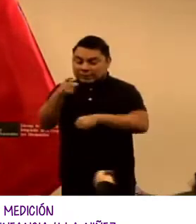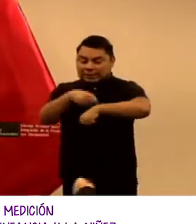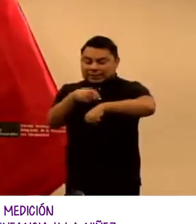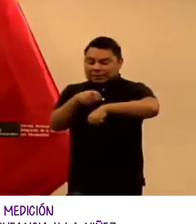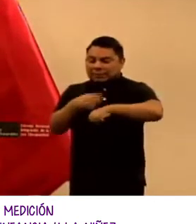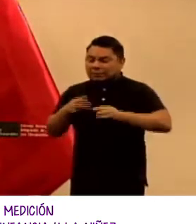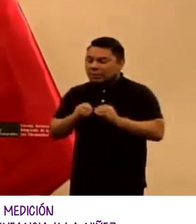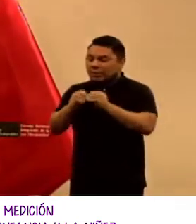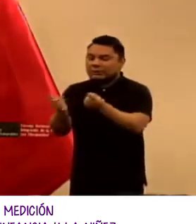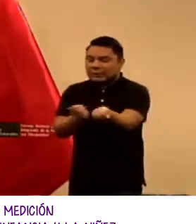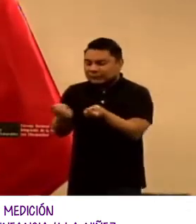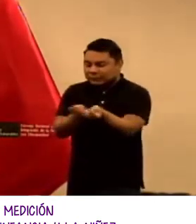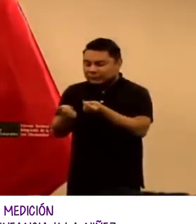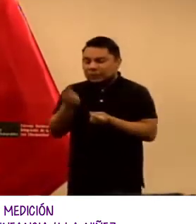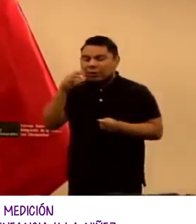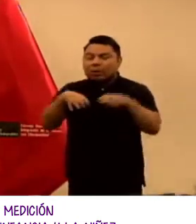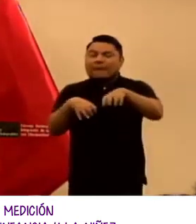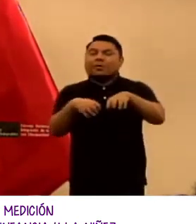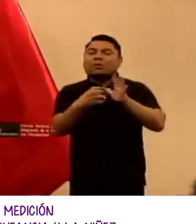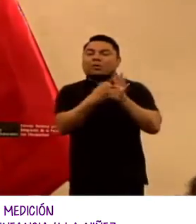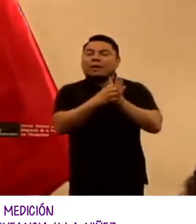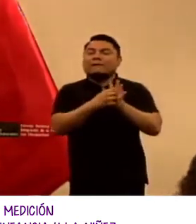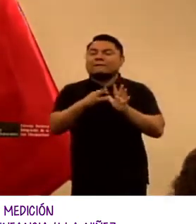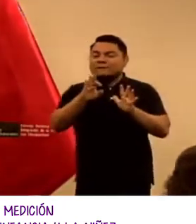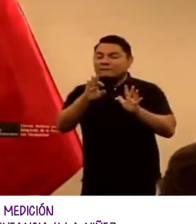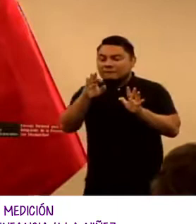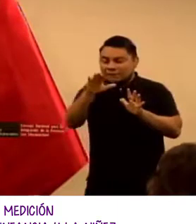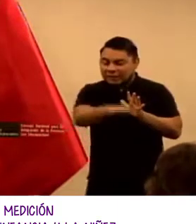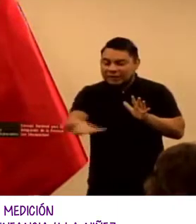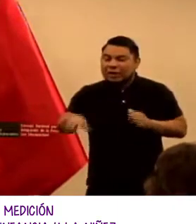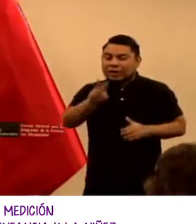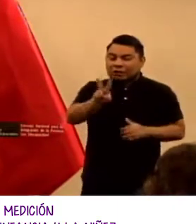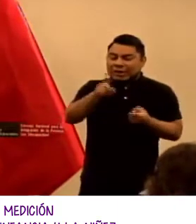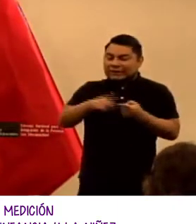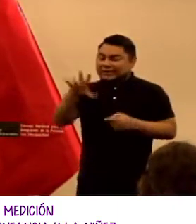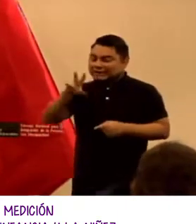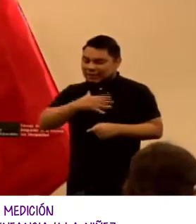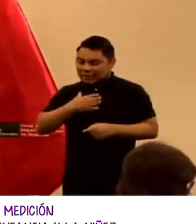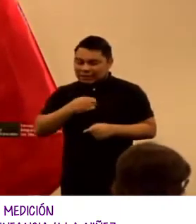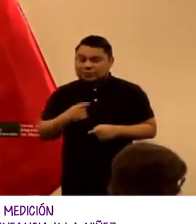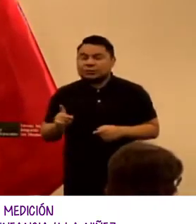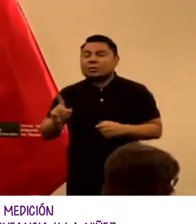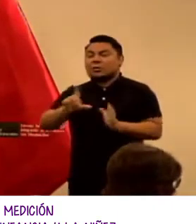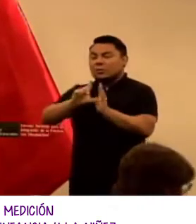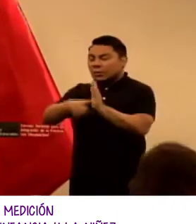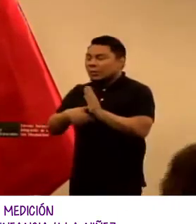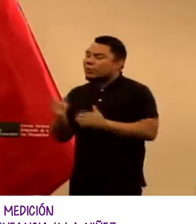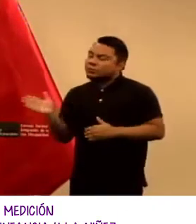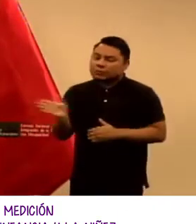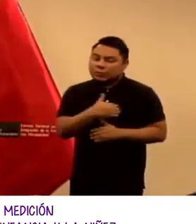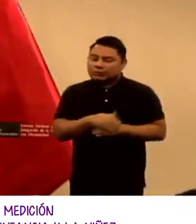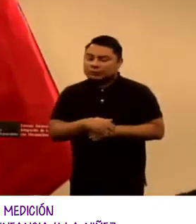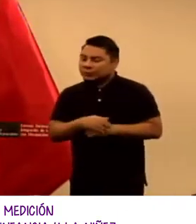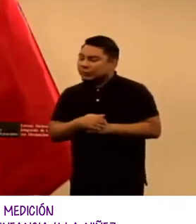se administró el módulo del funcionamiento para niños de 2 a 17 años. Y luego, todos los